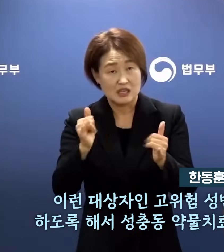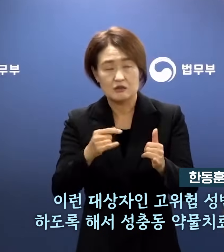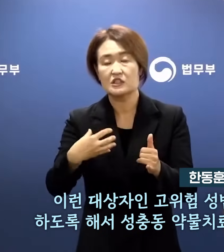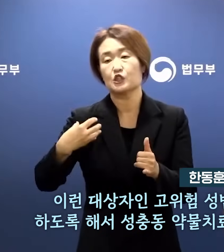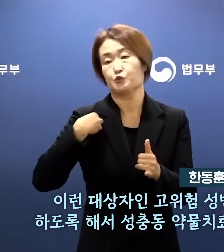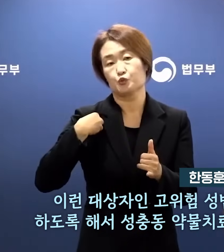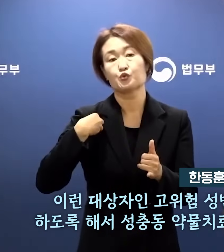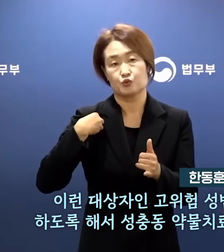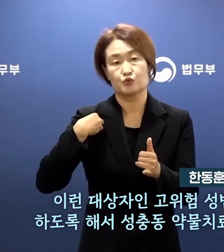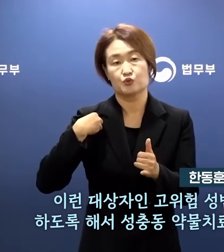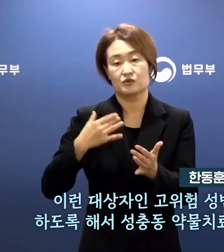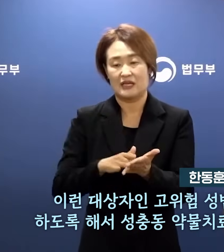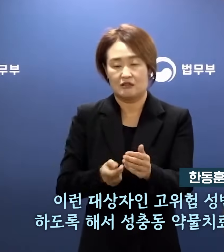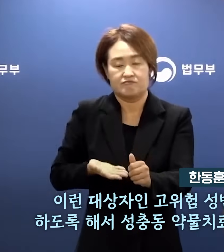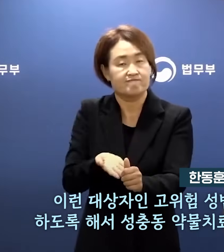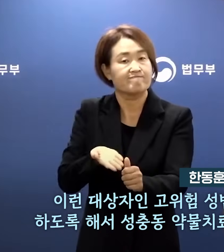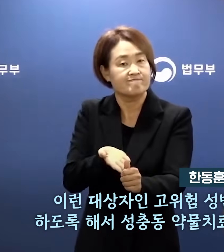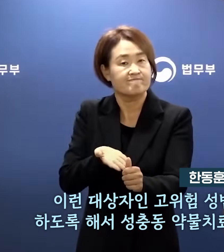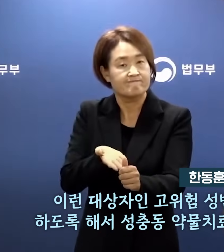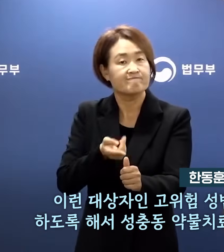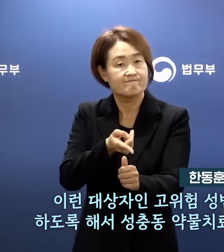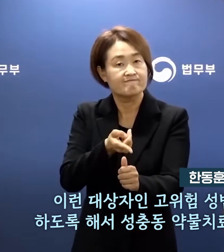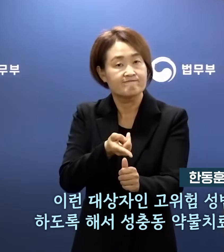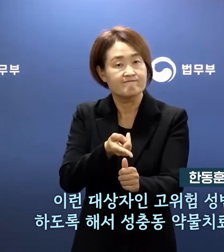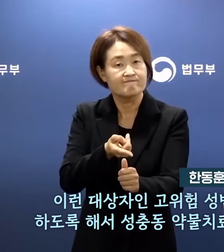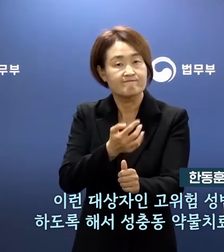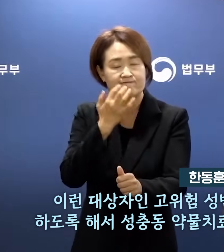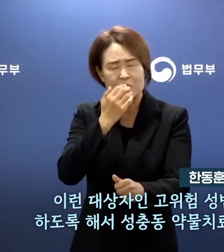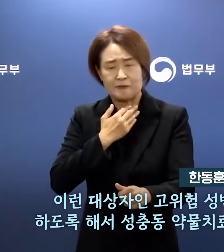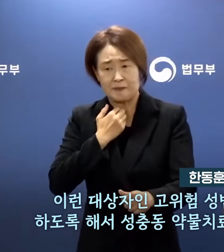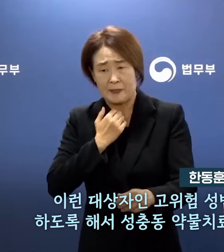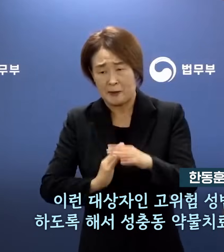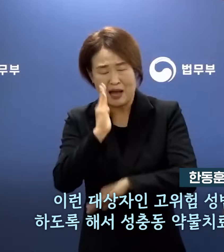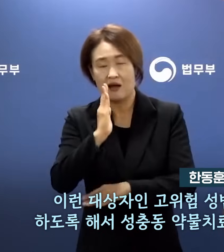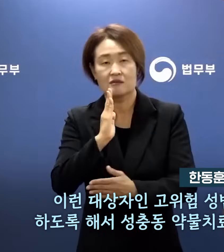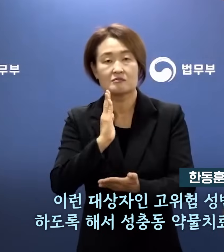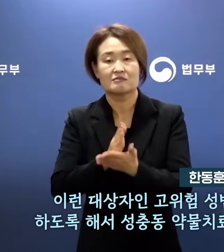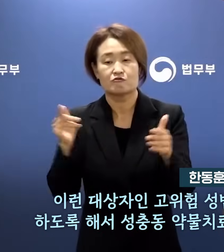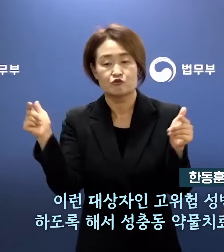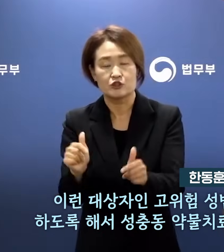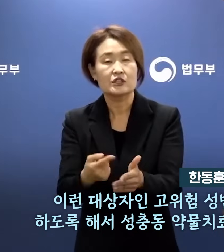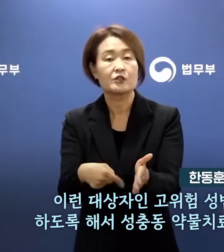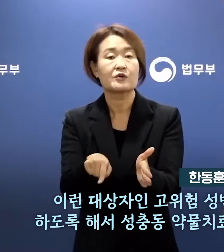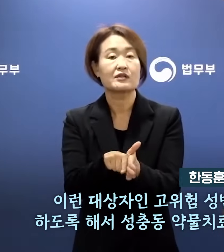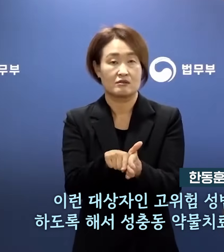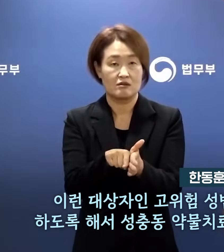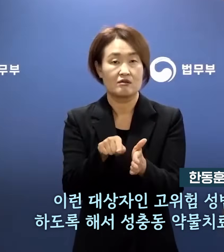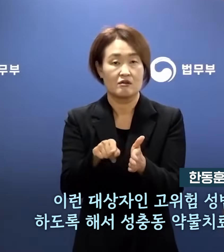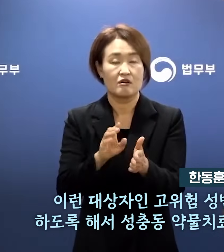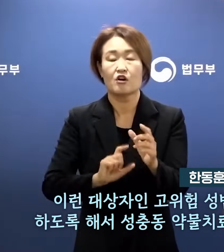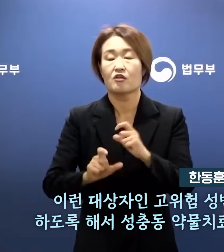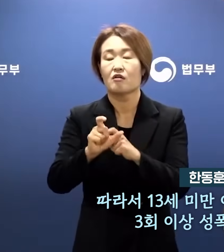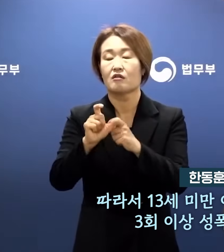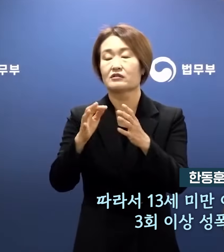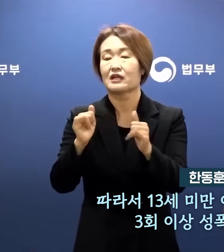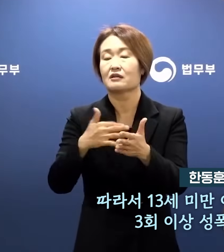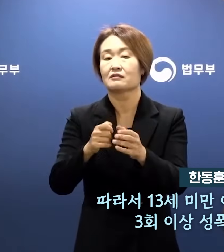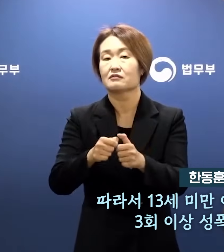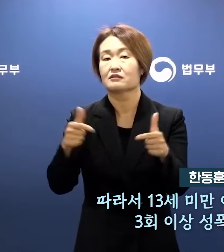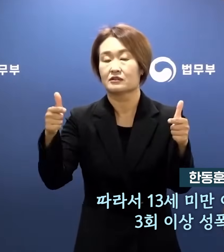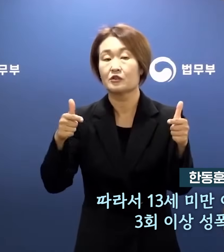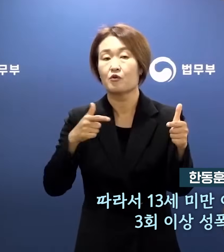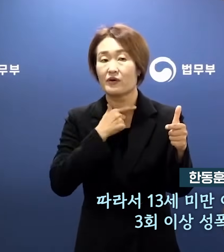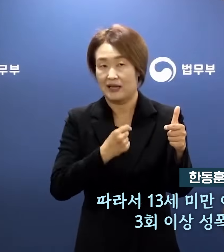의무적으로 하도록 해서 성충동 약물 치료를 적극 확대하도록 하겠습니다.